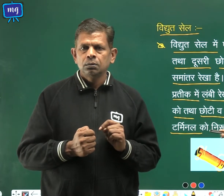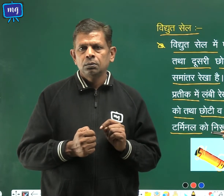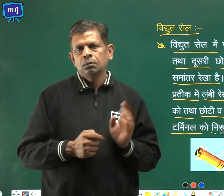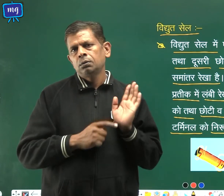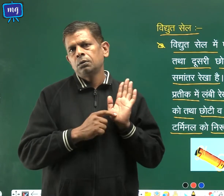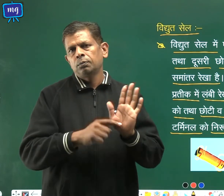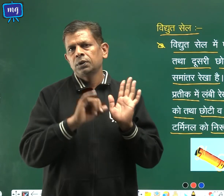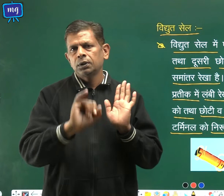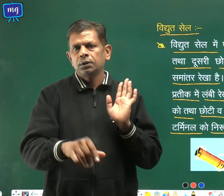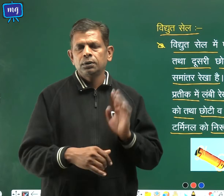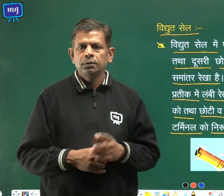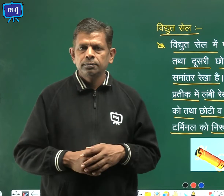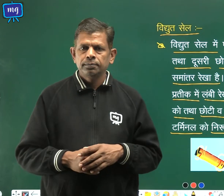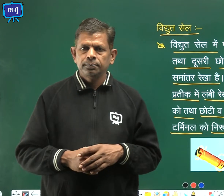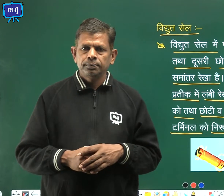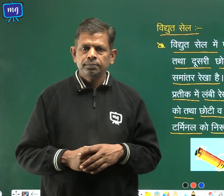निरूपित करती है।